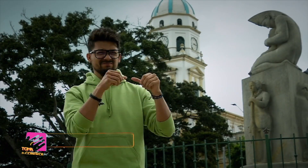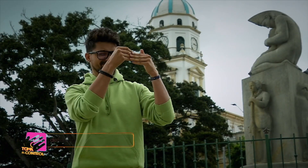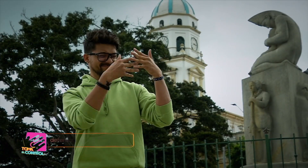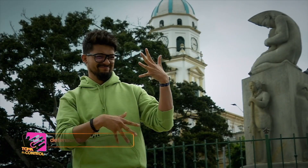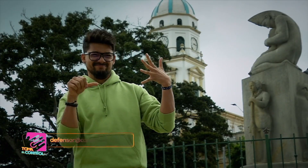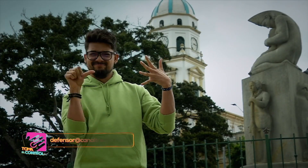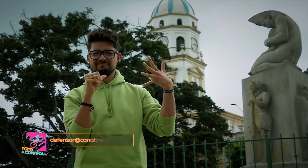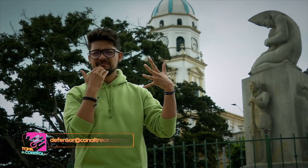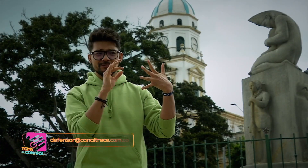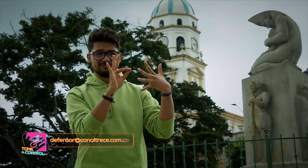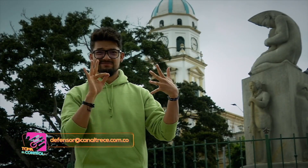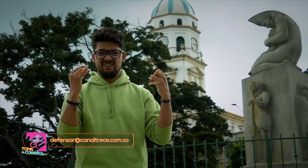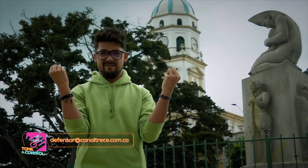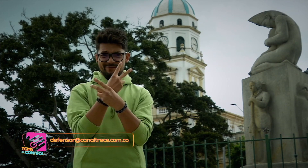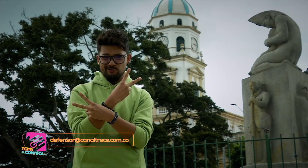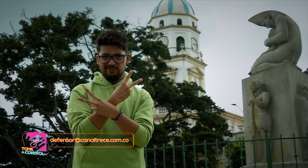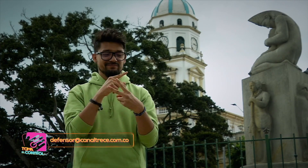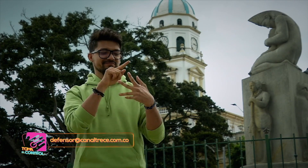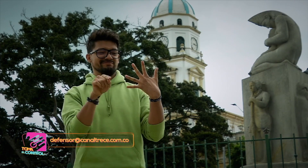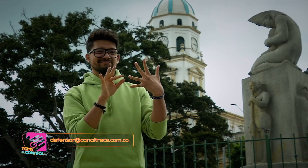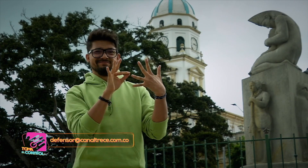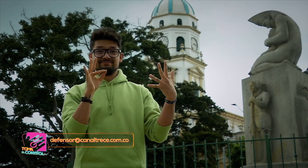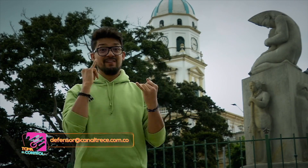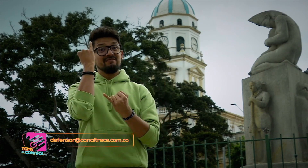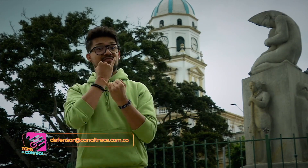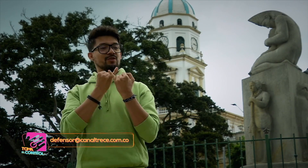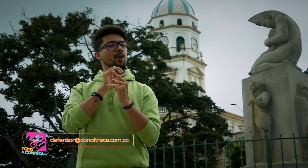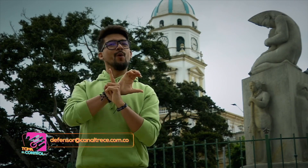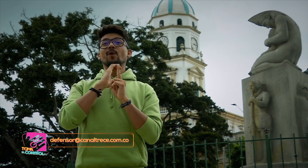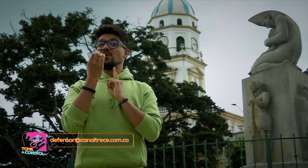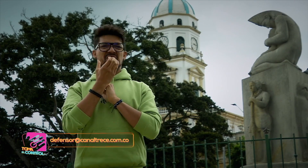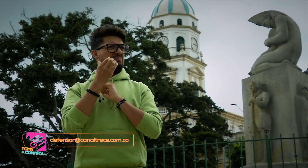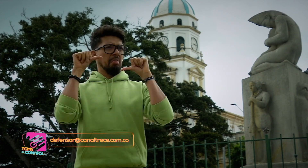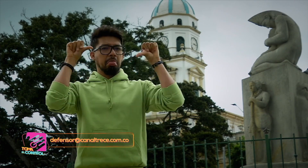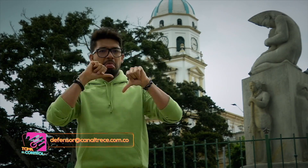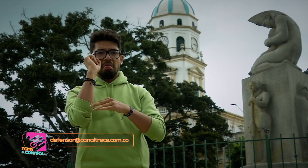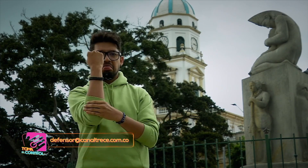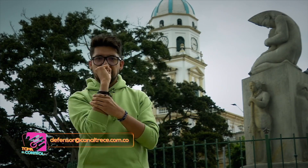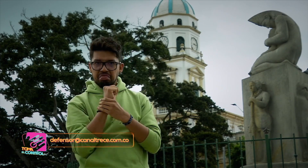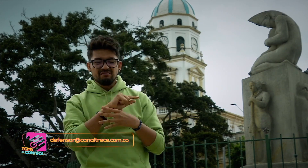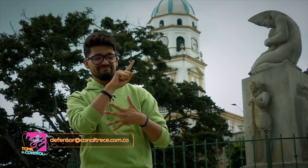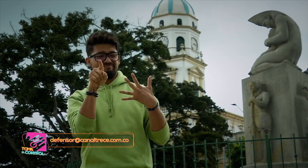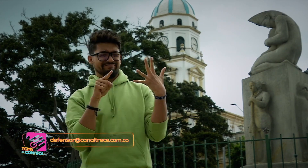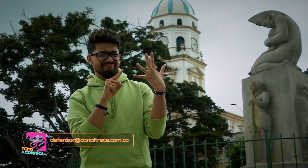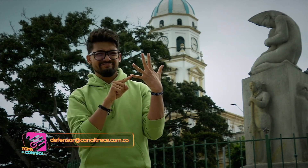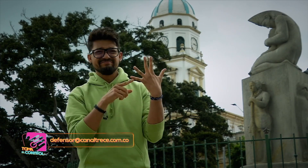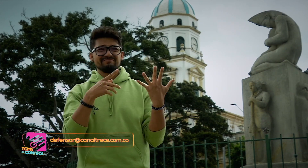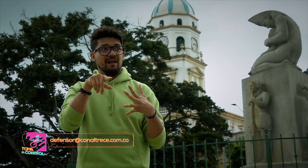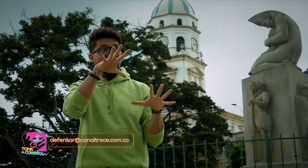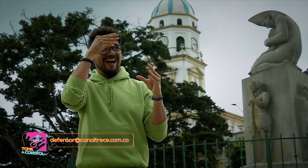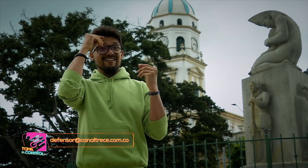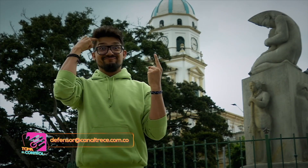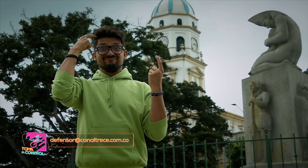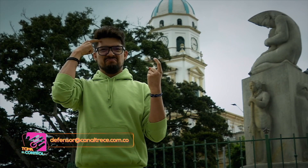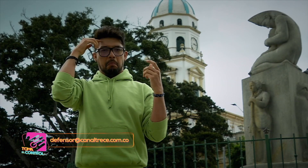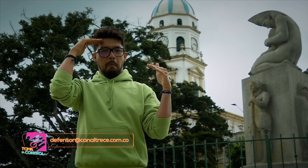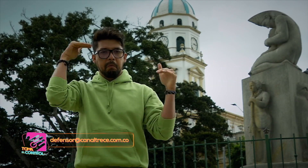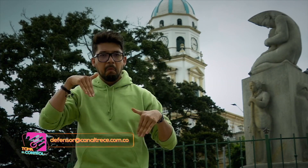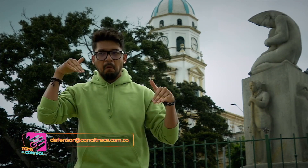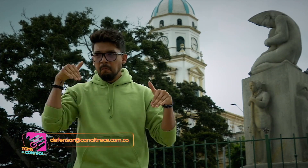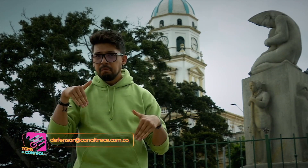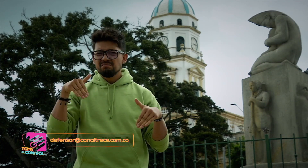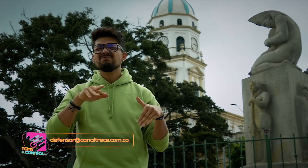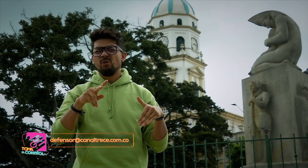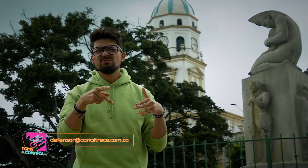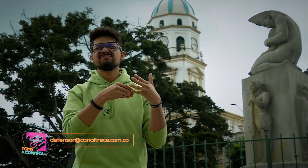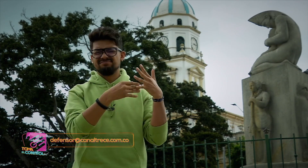Entre estos se encuentran aspectos relacionados con la generación de violencia, la pérdida de identidad cultural